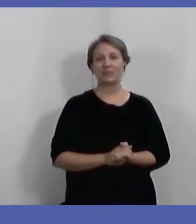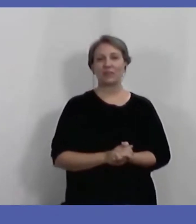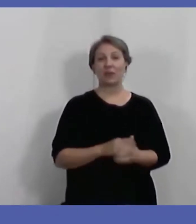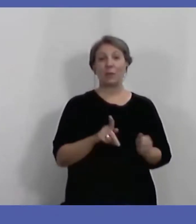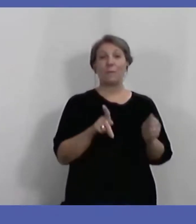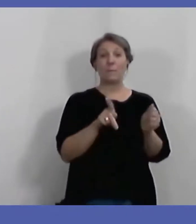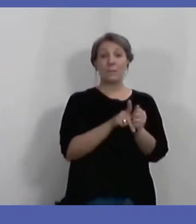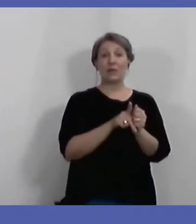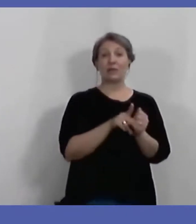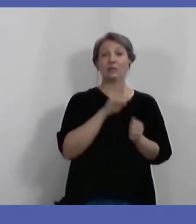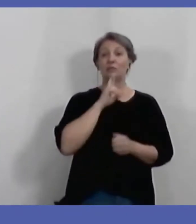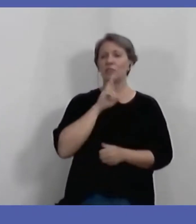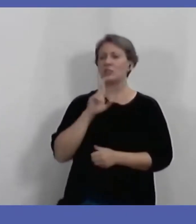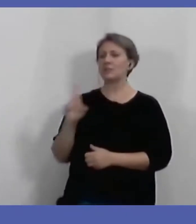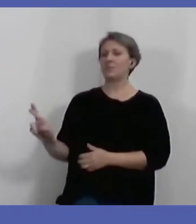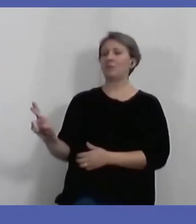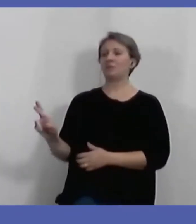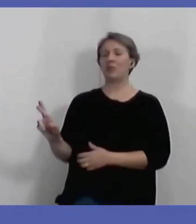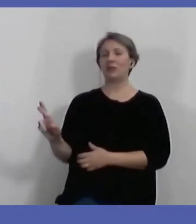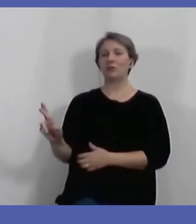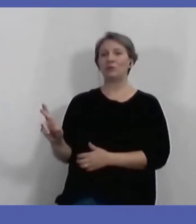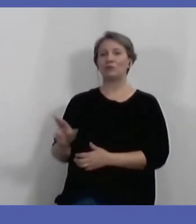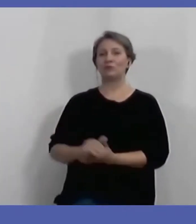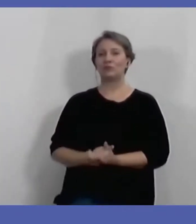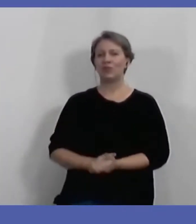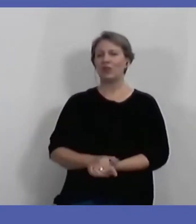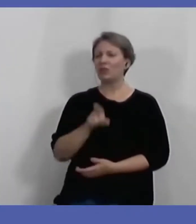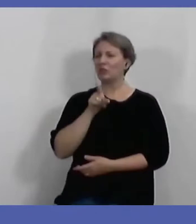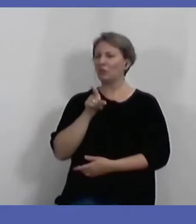disse: tu és o Cristo,